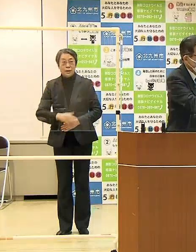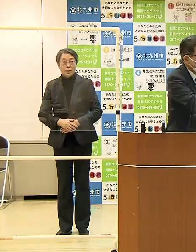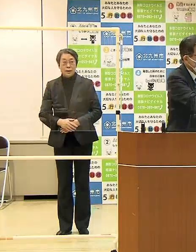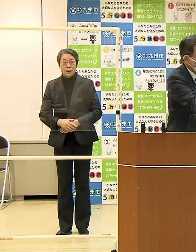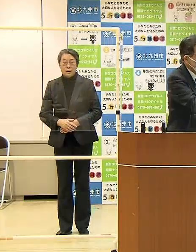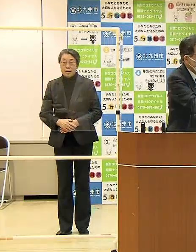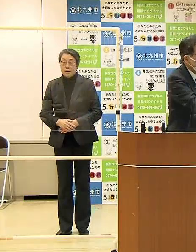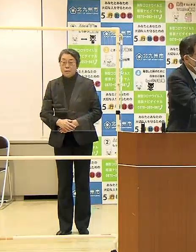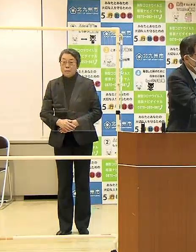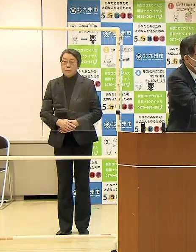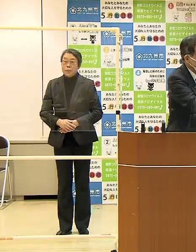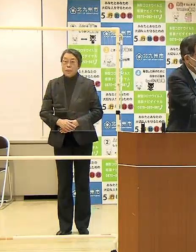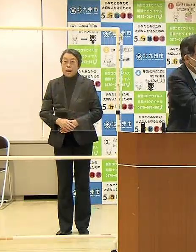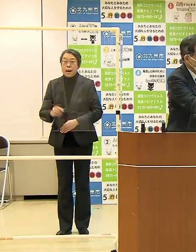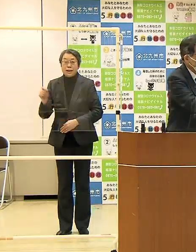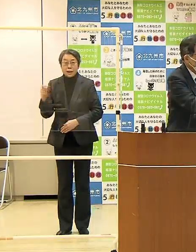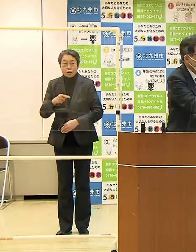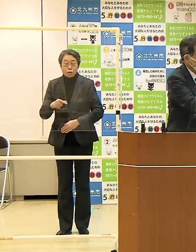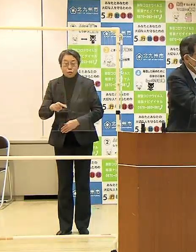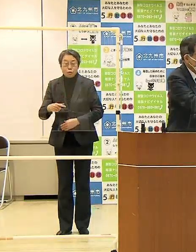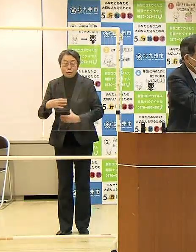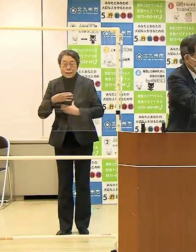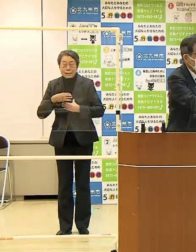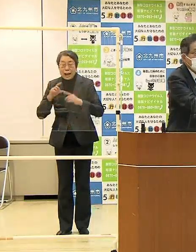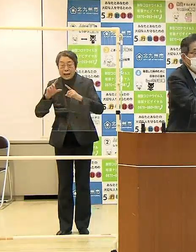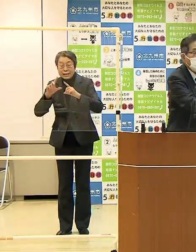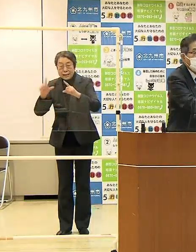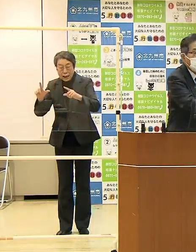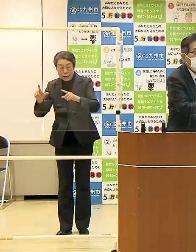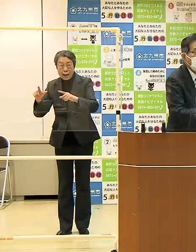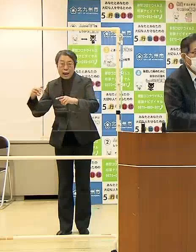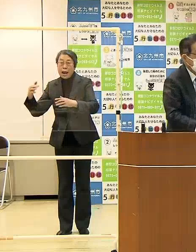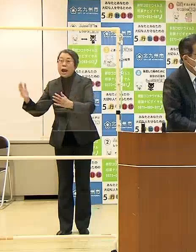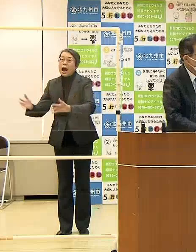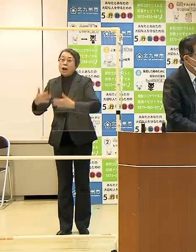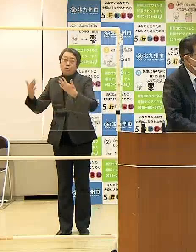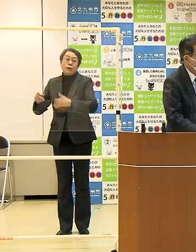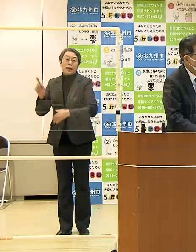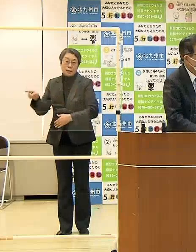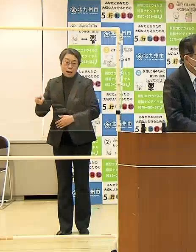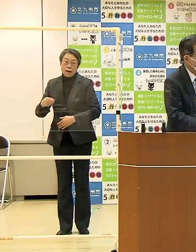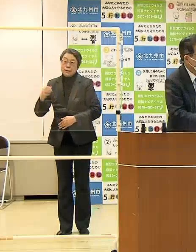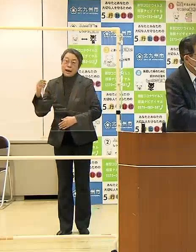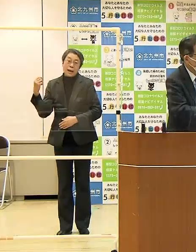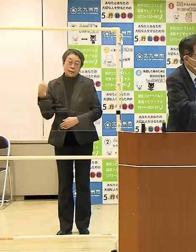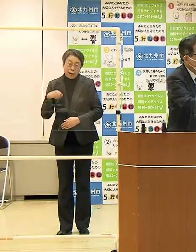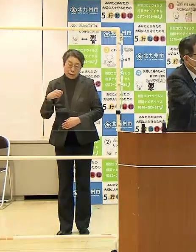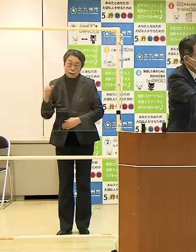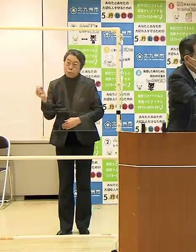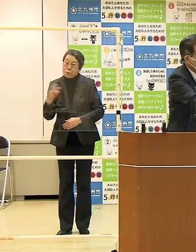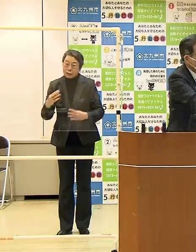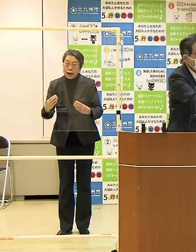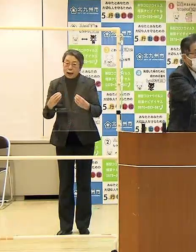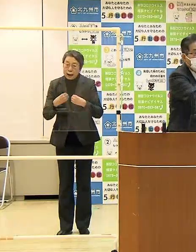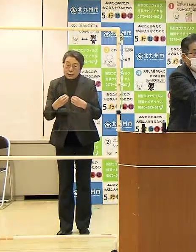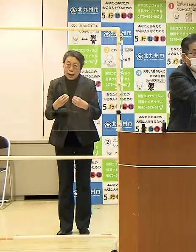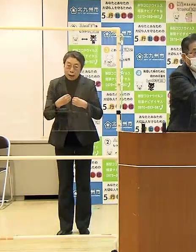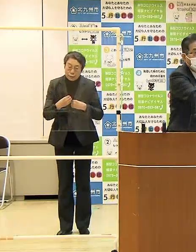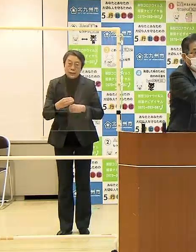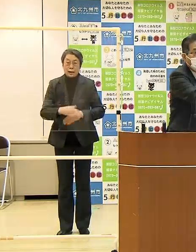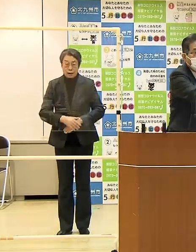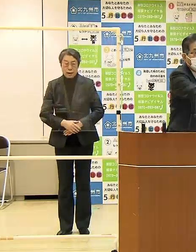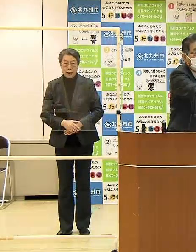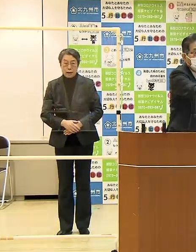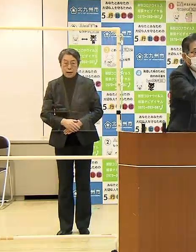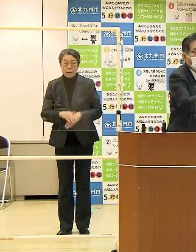研究事態宣言が出たそして夏にまた新たな感染が拡大をしたとその頃からいたしまして